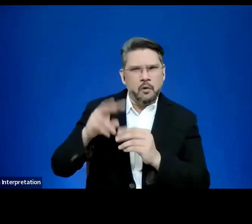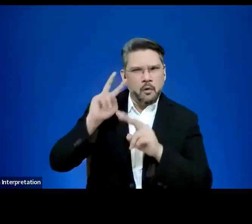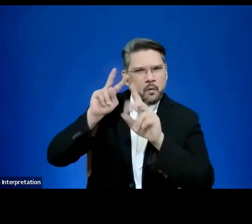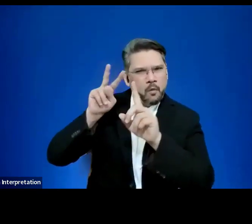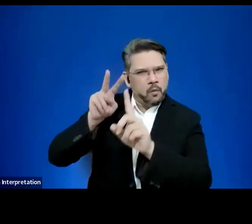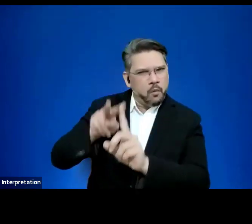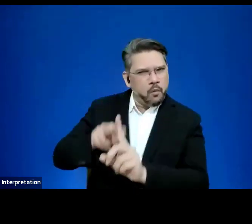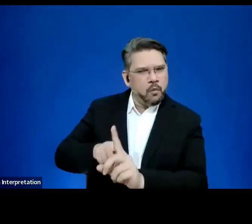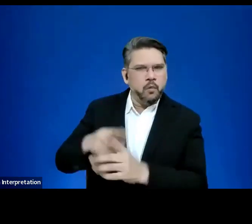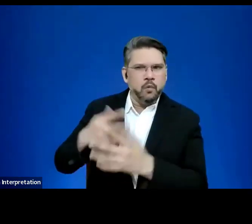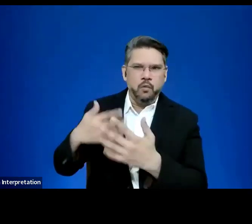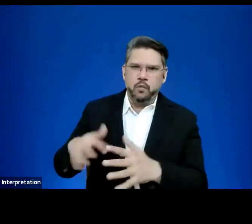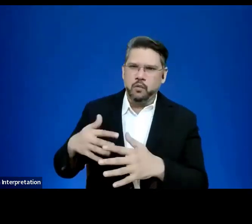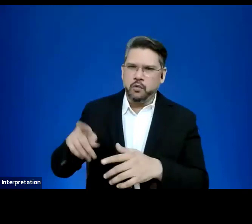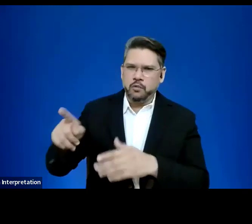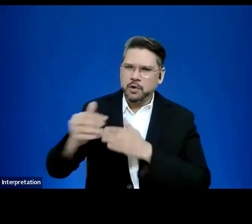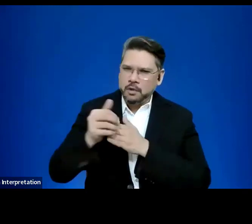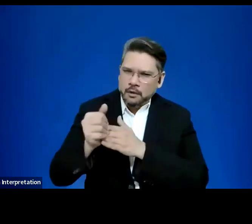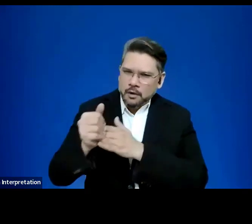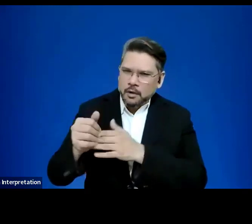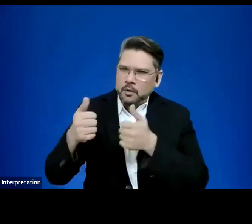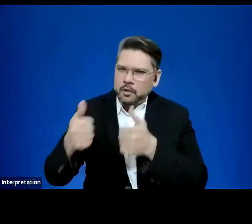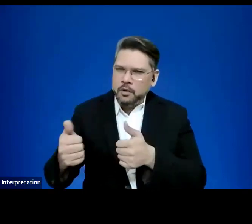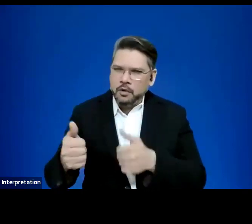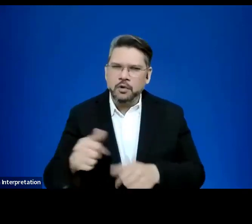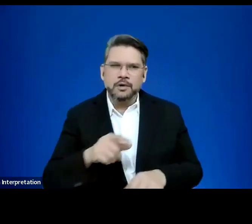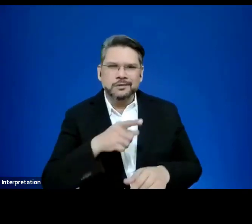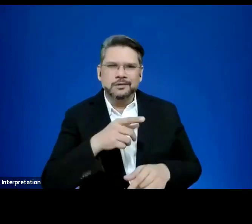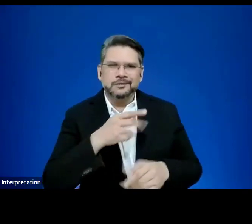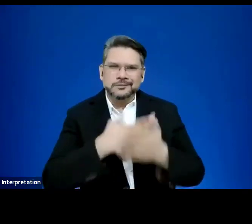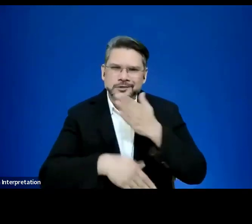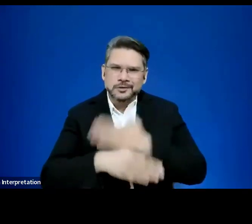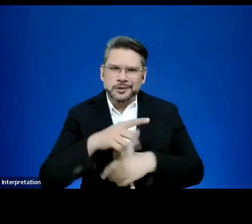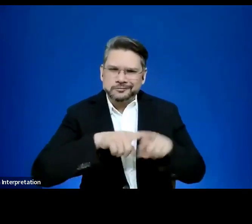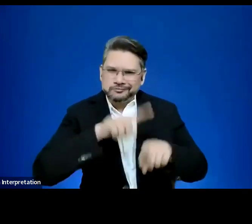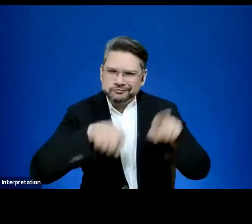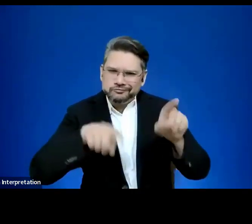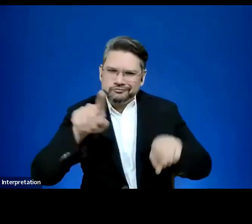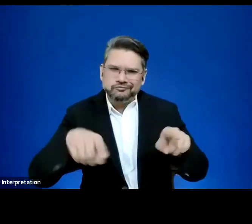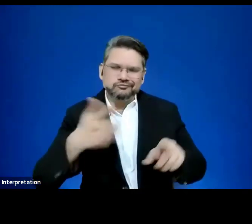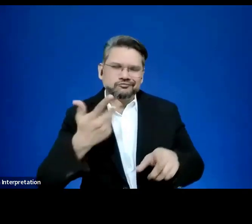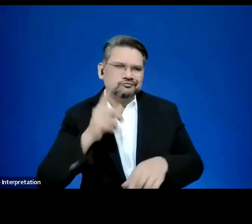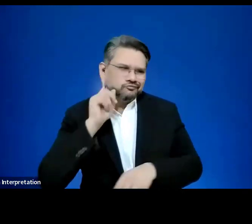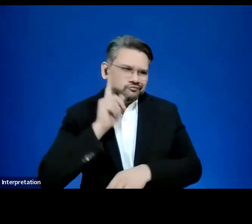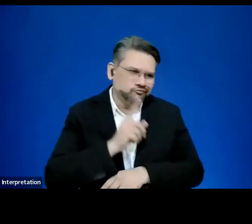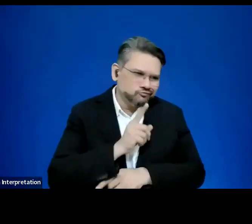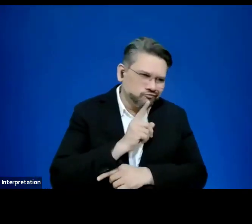他有非常好的领导的特质。